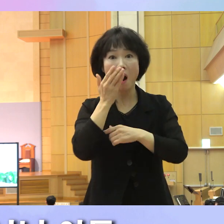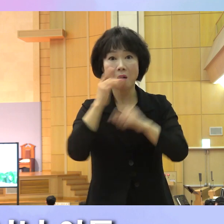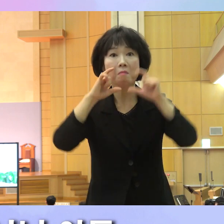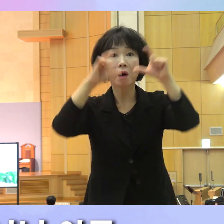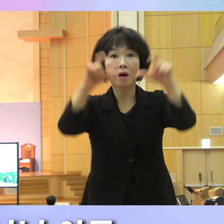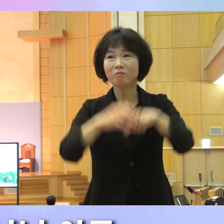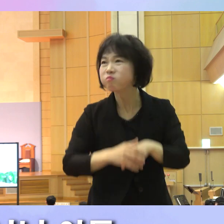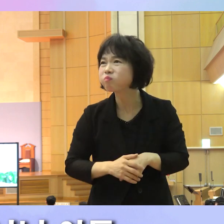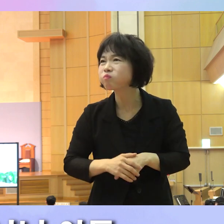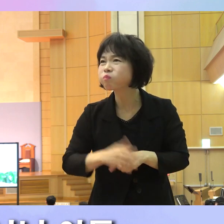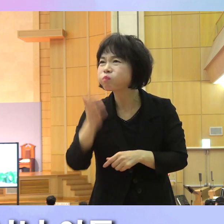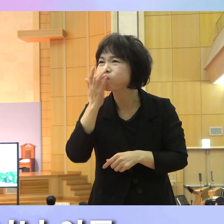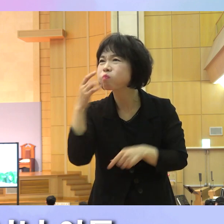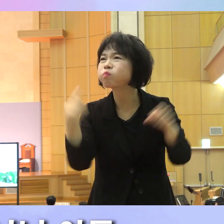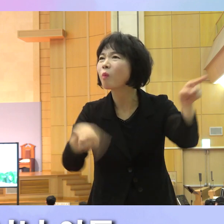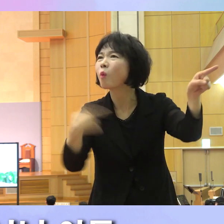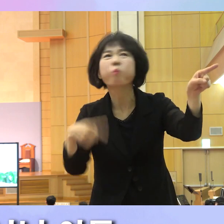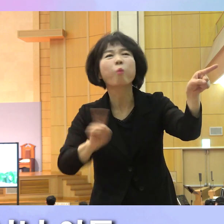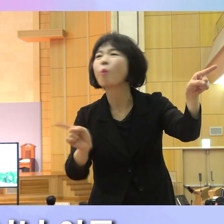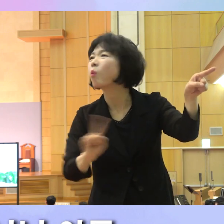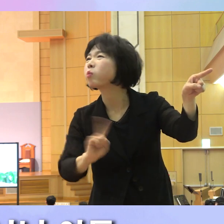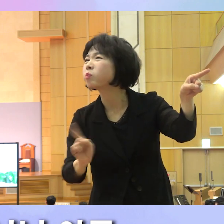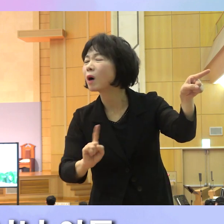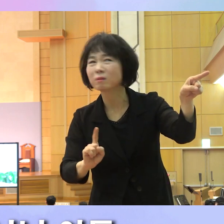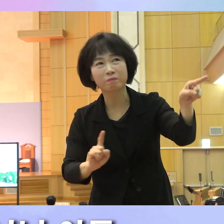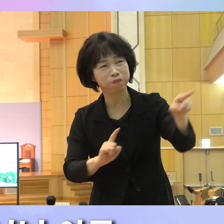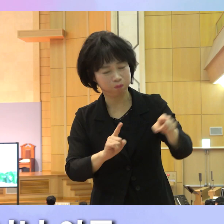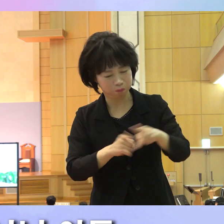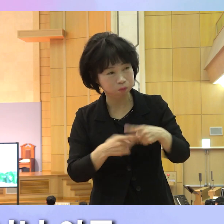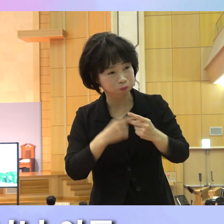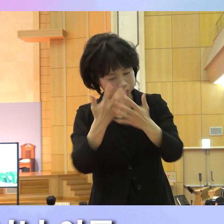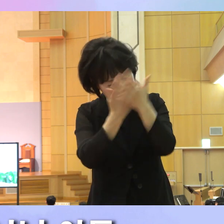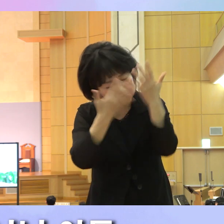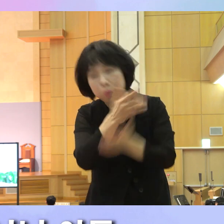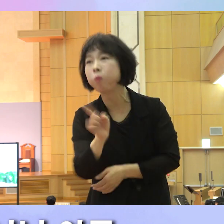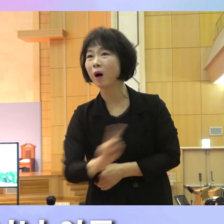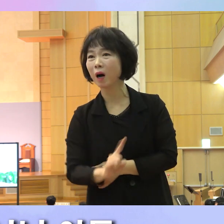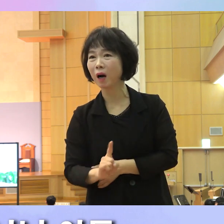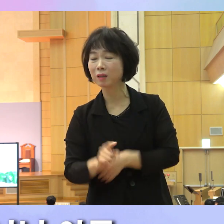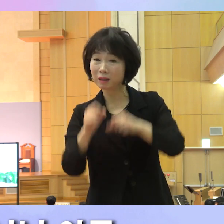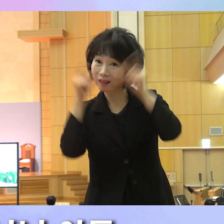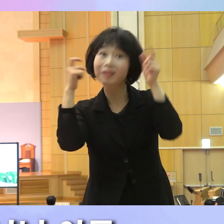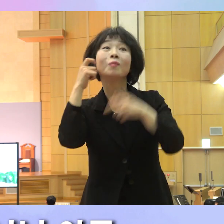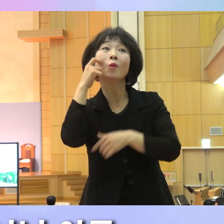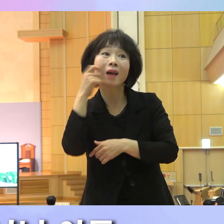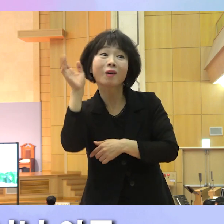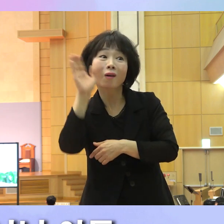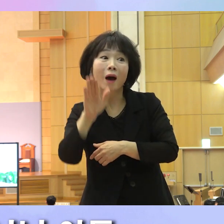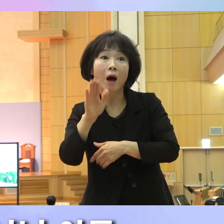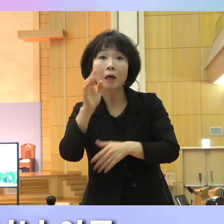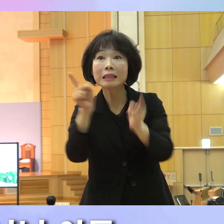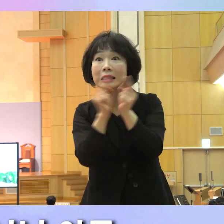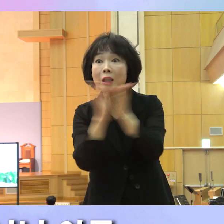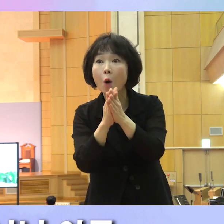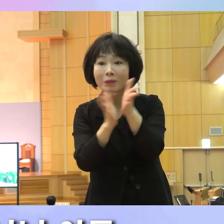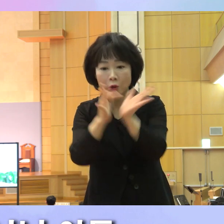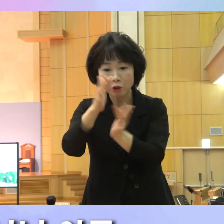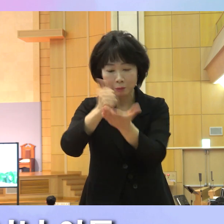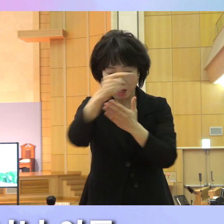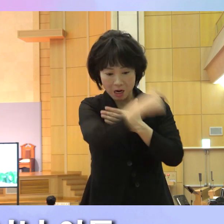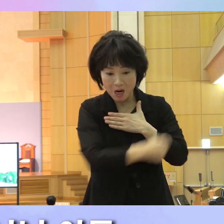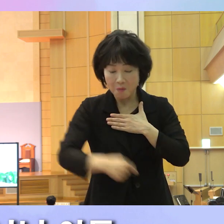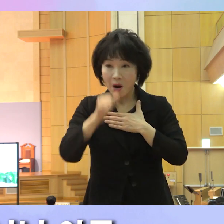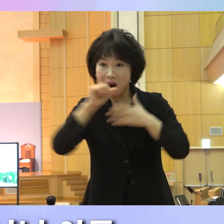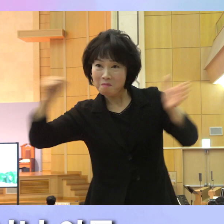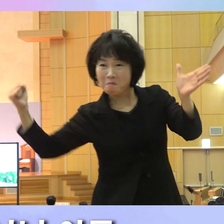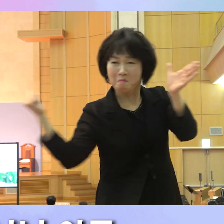믿었잖아요. 예수님 믿기는 믿었으나 그 믿음하고 예수님이 죽었다가 살아난 후에 성전 허물어버려 3일 만에